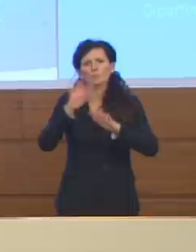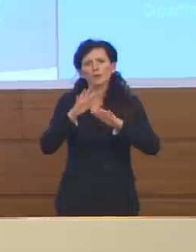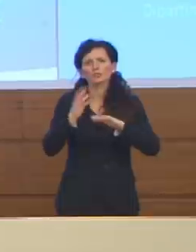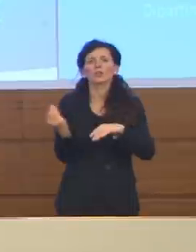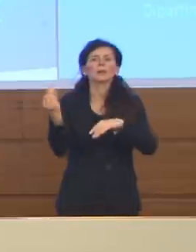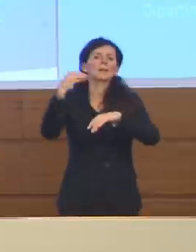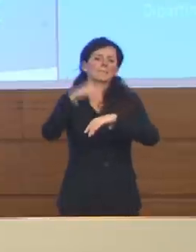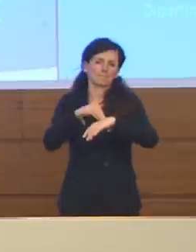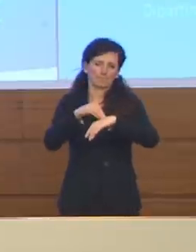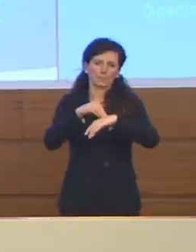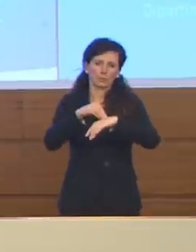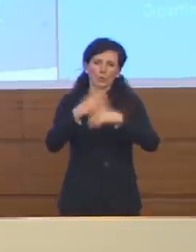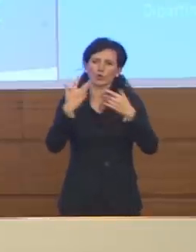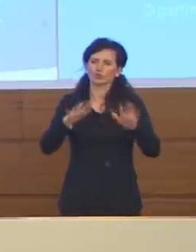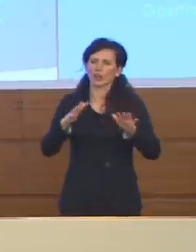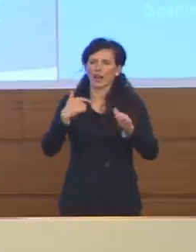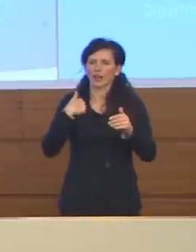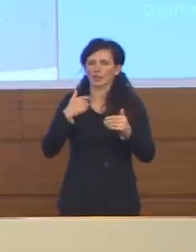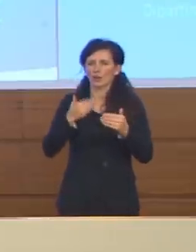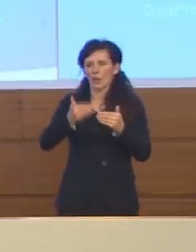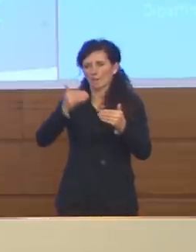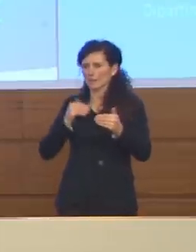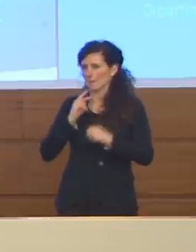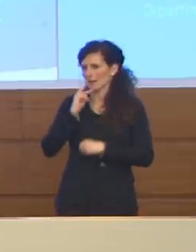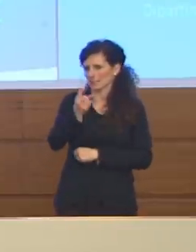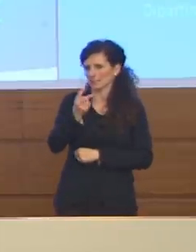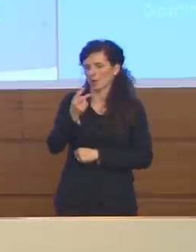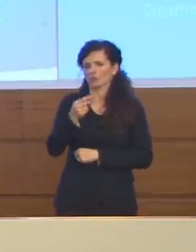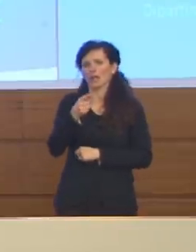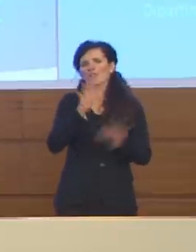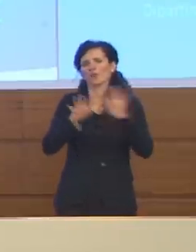illustrato nella mia precedente risposta